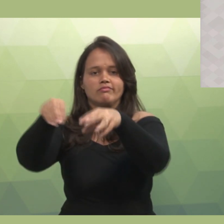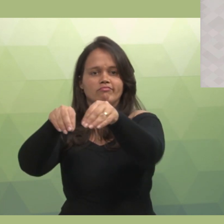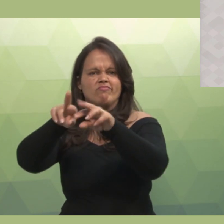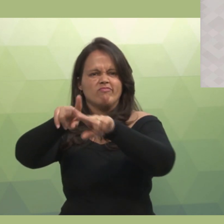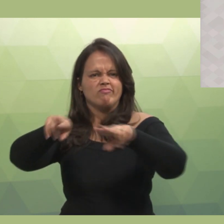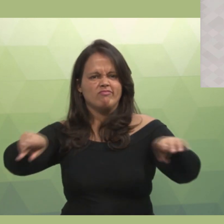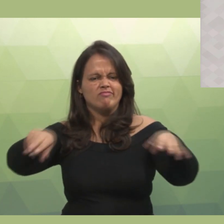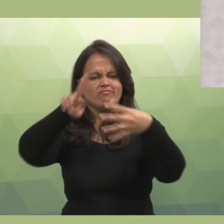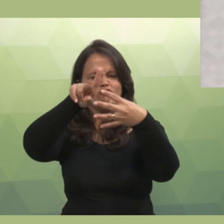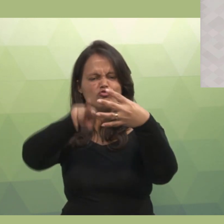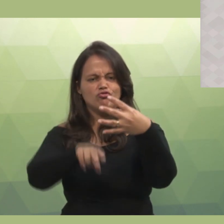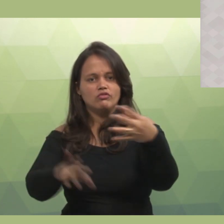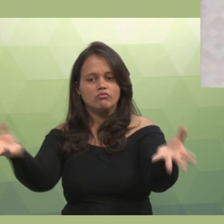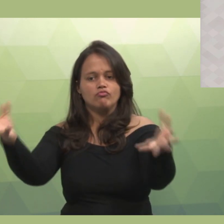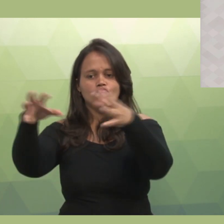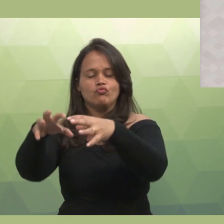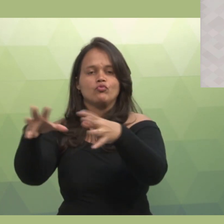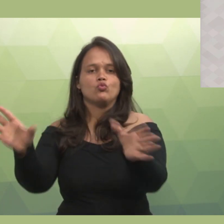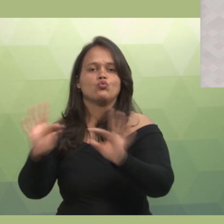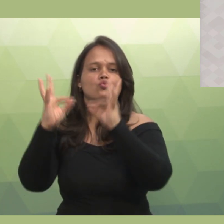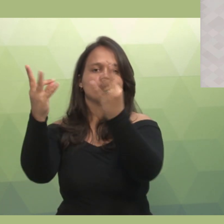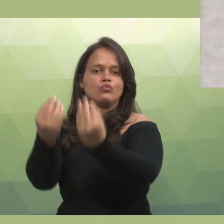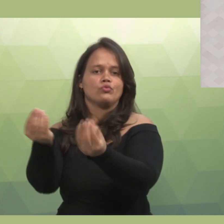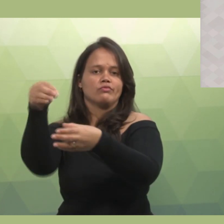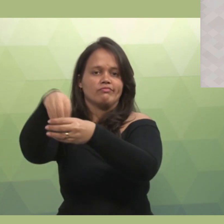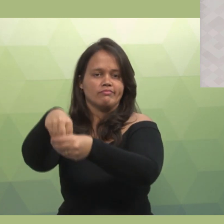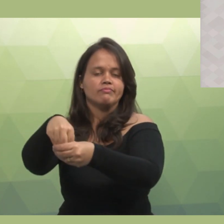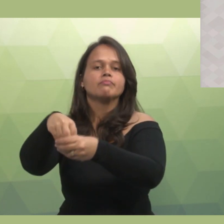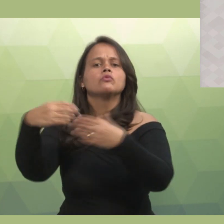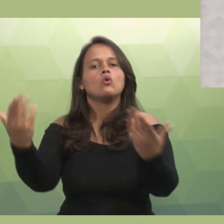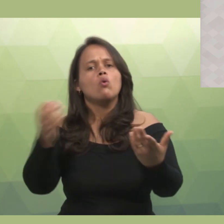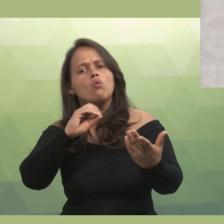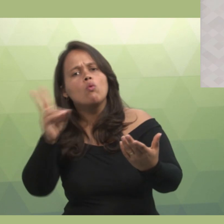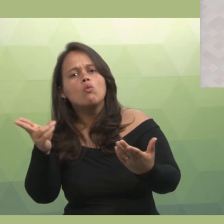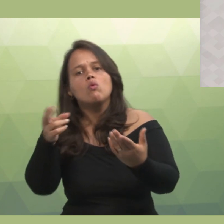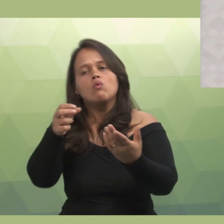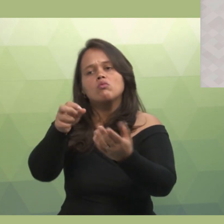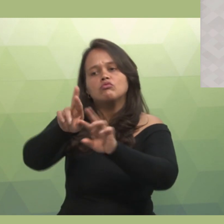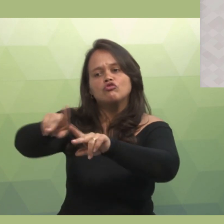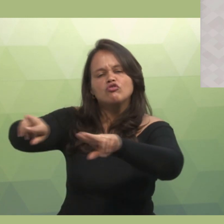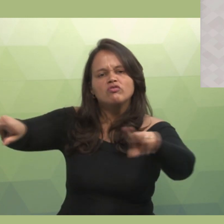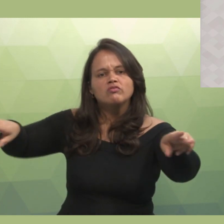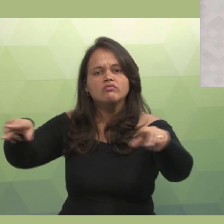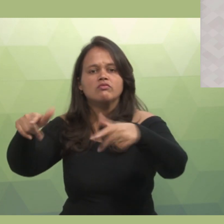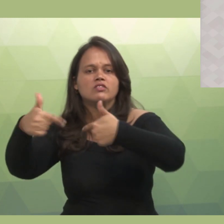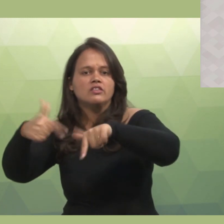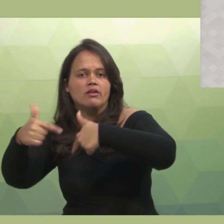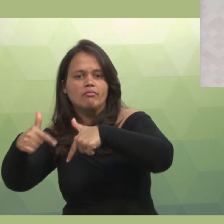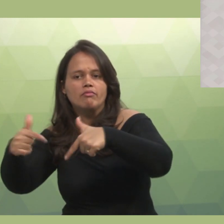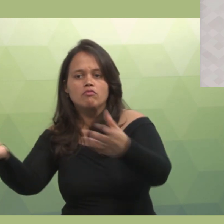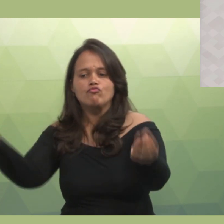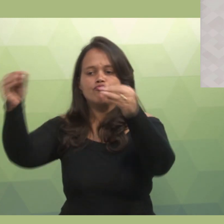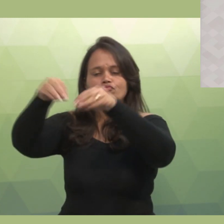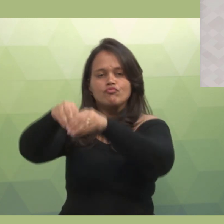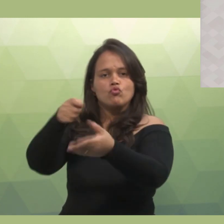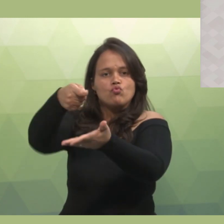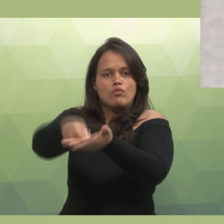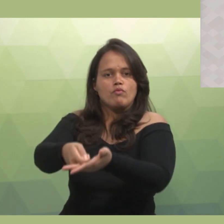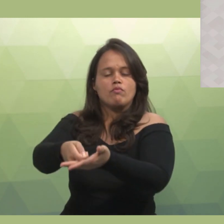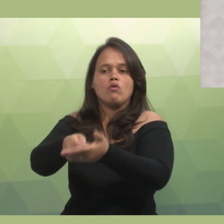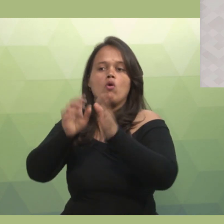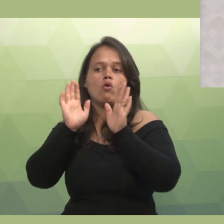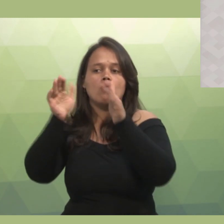formando um todo, ou ainda, um conjunto de atividades que se cumprem tendo em vista determinada